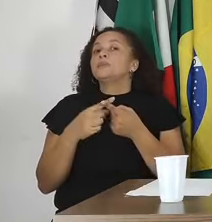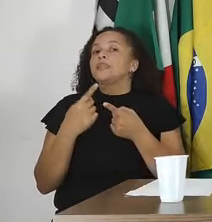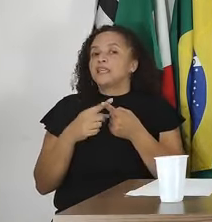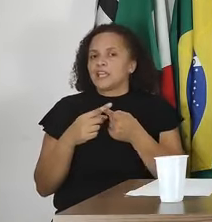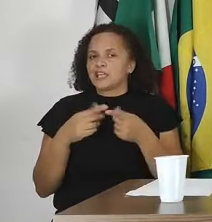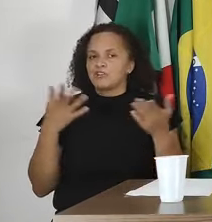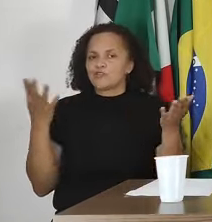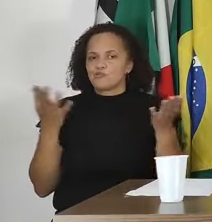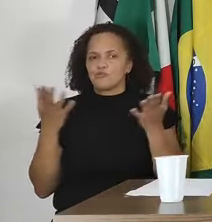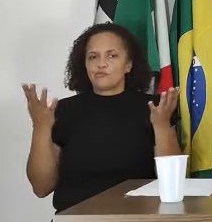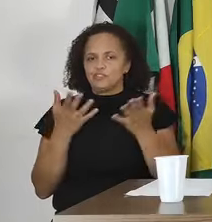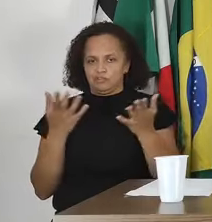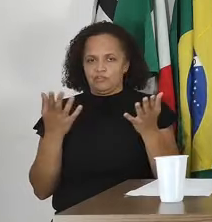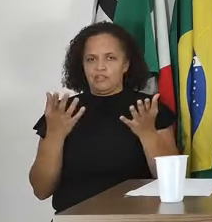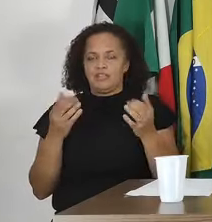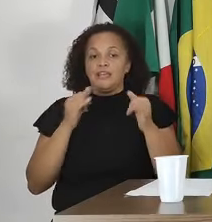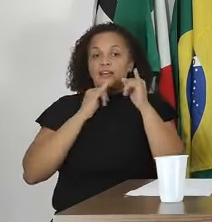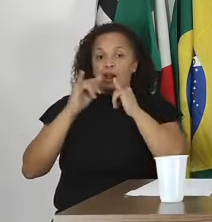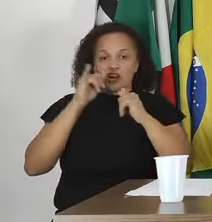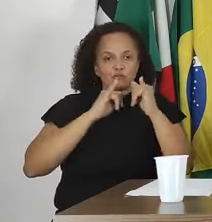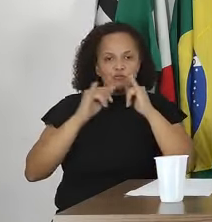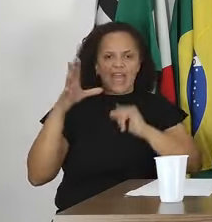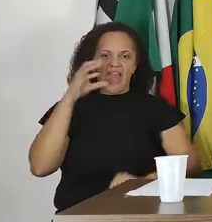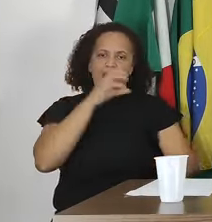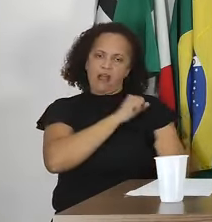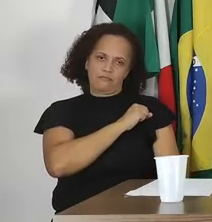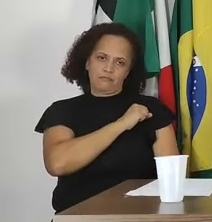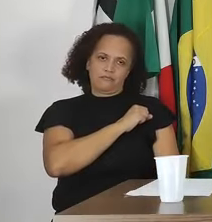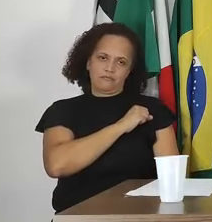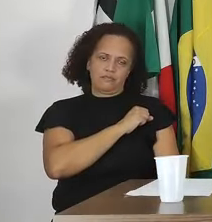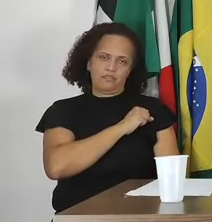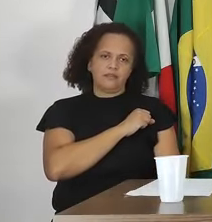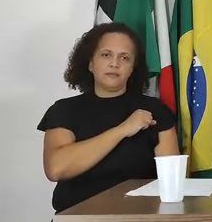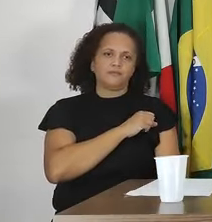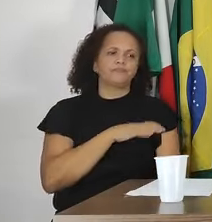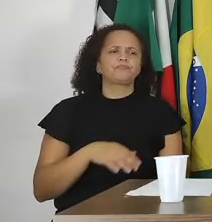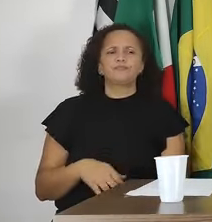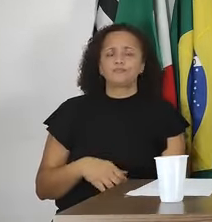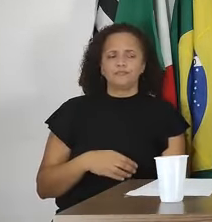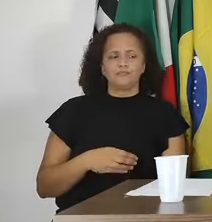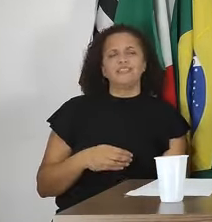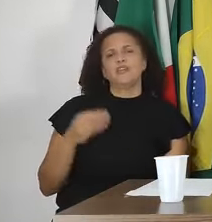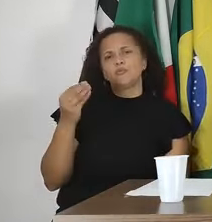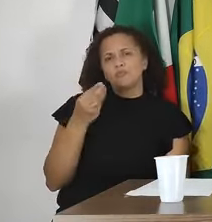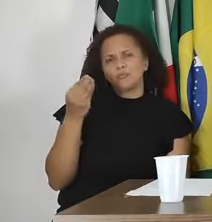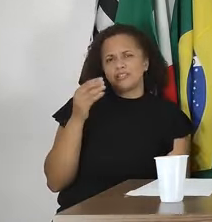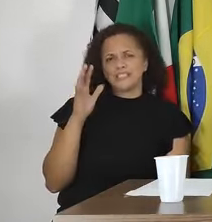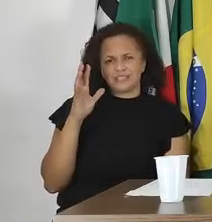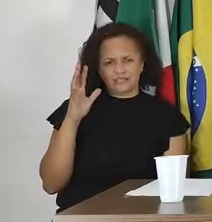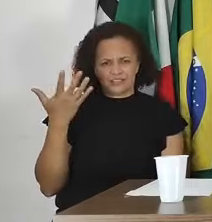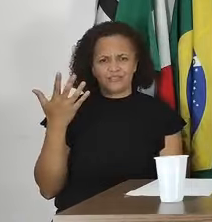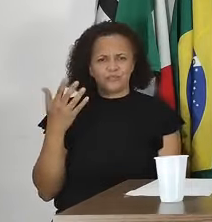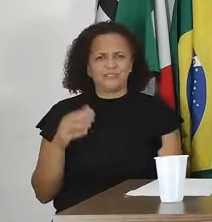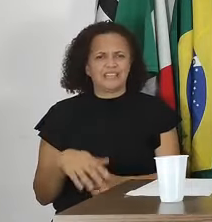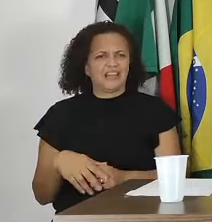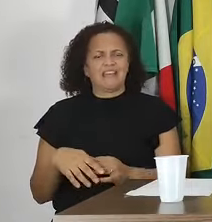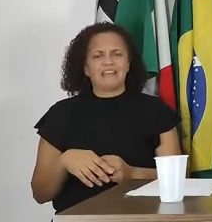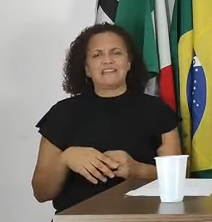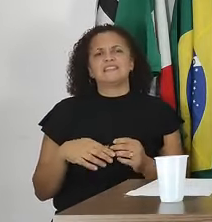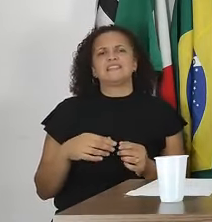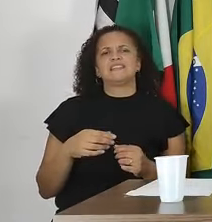notícia corre muito rápido, né? A notícia corre muito rápido. E a gente sabe que tem internet,